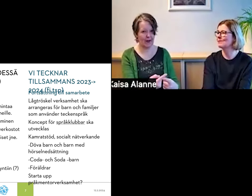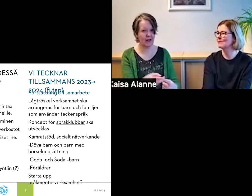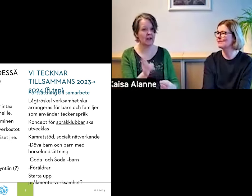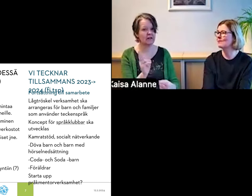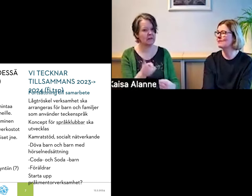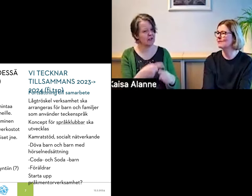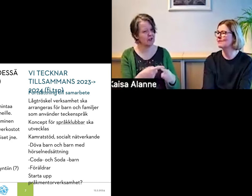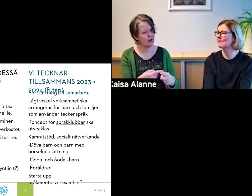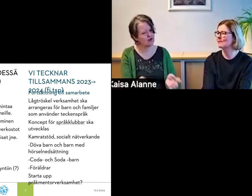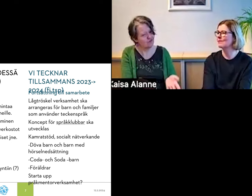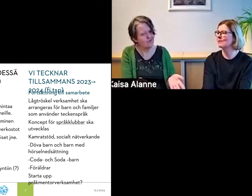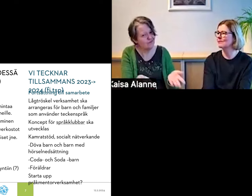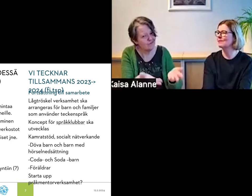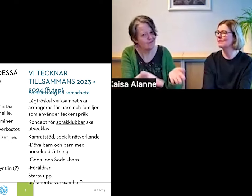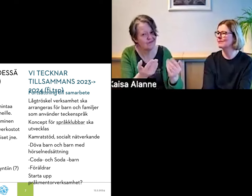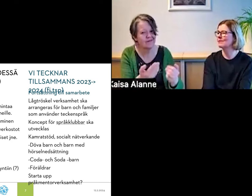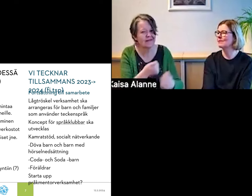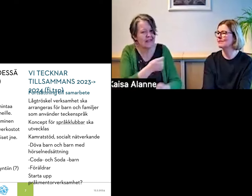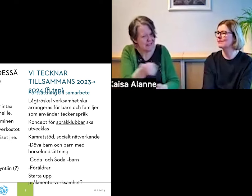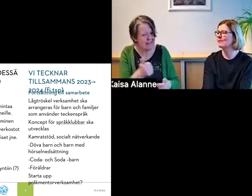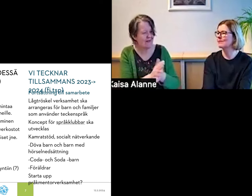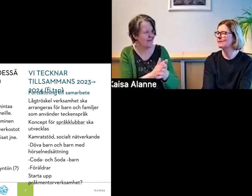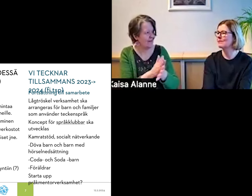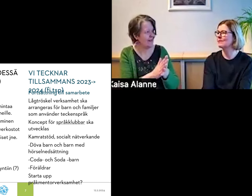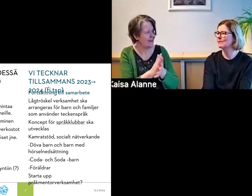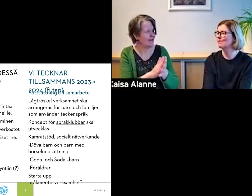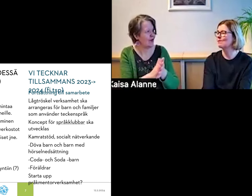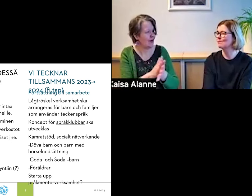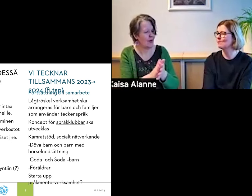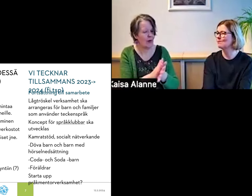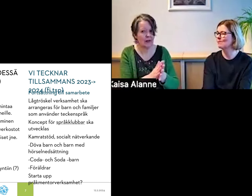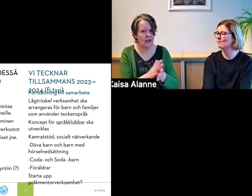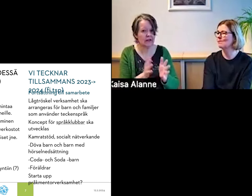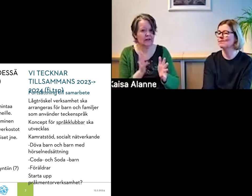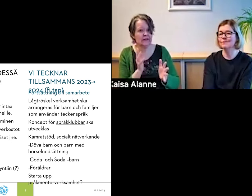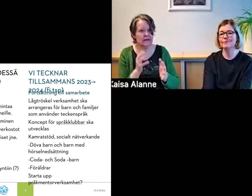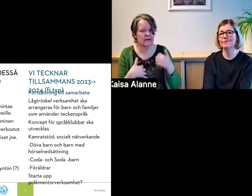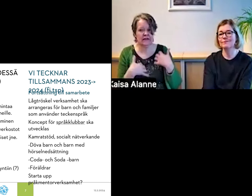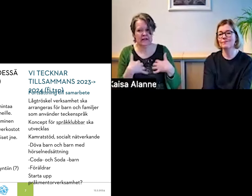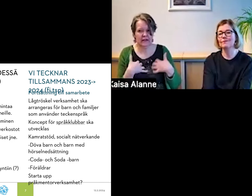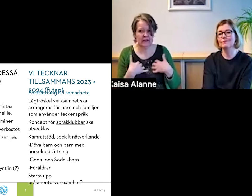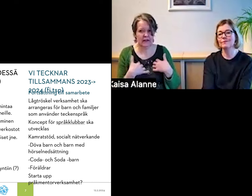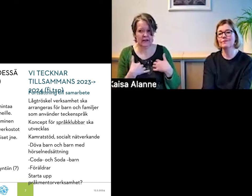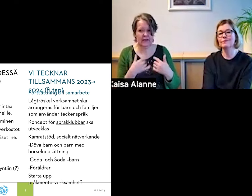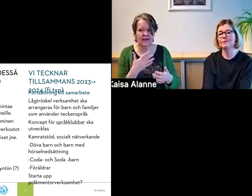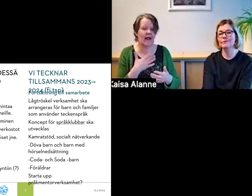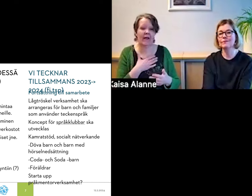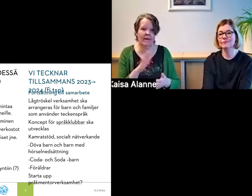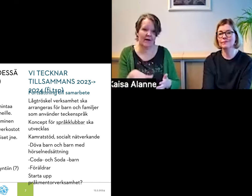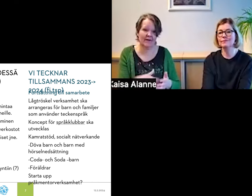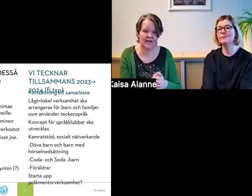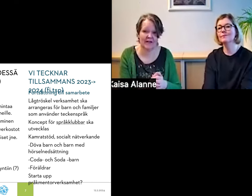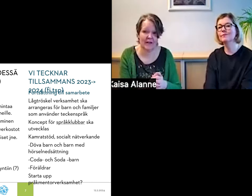niin se toisaalta siinä voi olla, se madaltaa kynnystä niin kuin vähän niin kuin, että ihmiset jää seuraamaan sitten ja oppivat, mutta tämä,